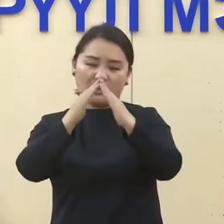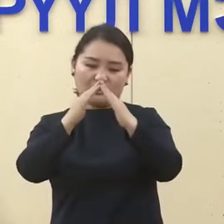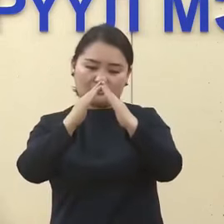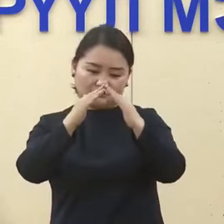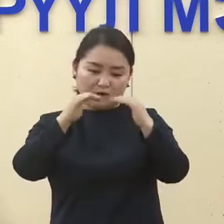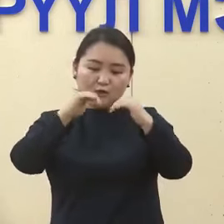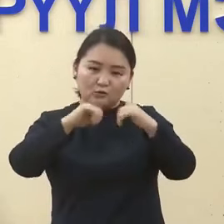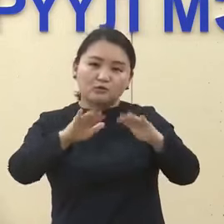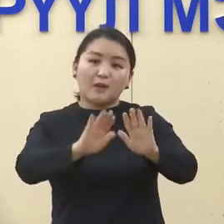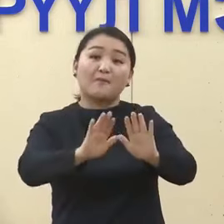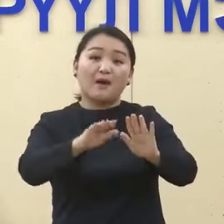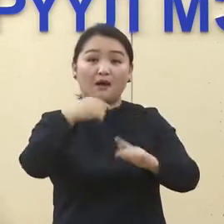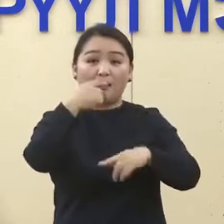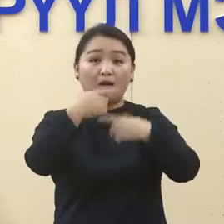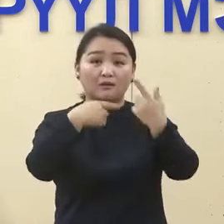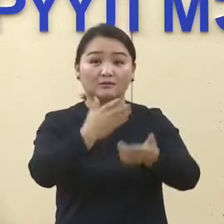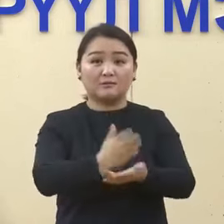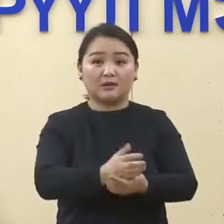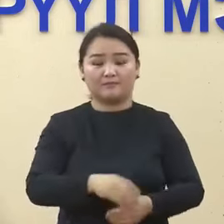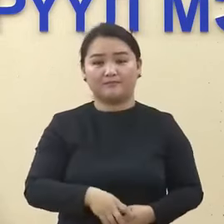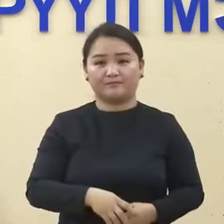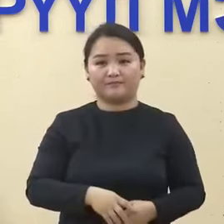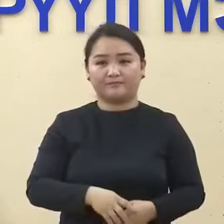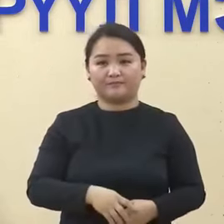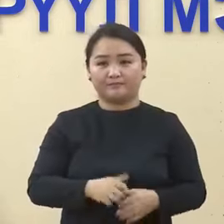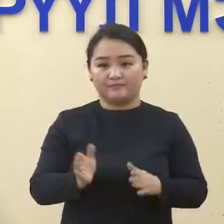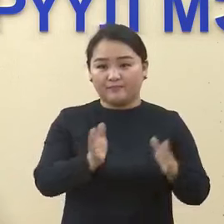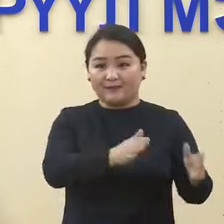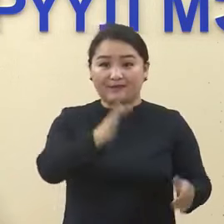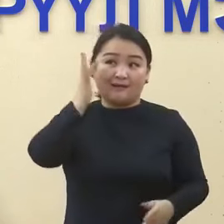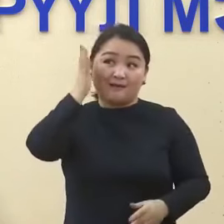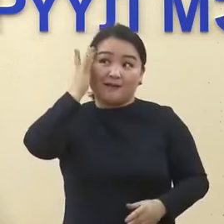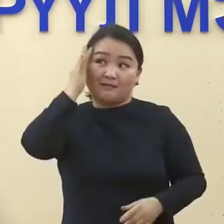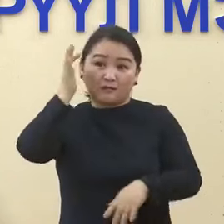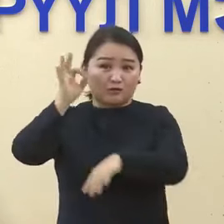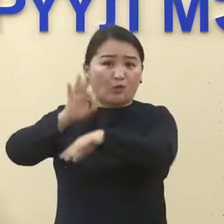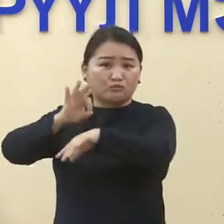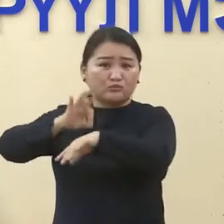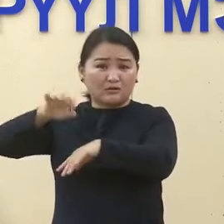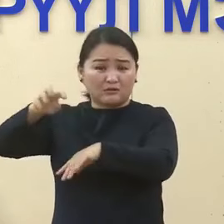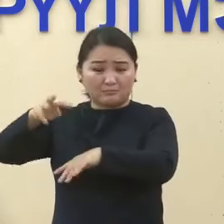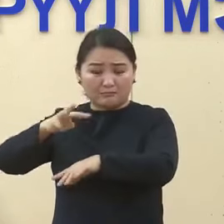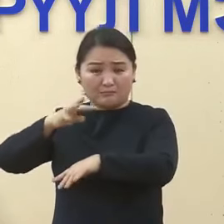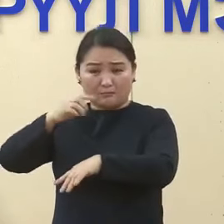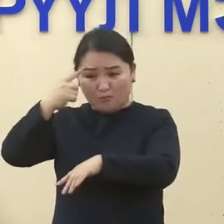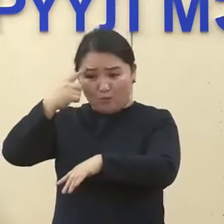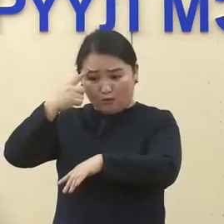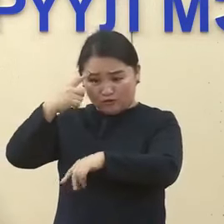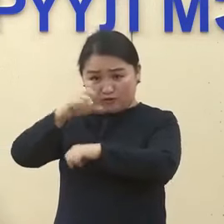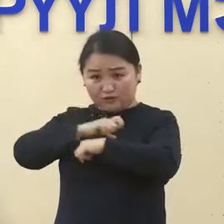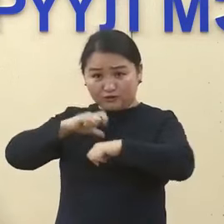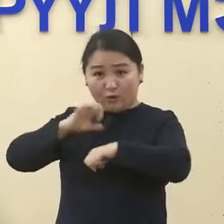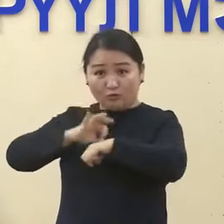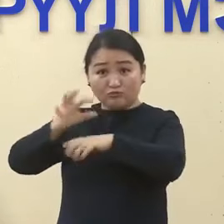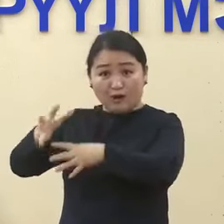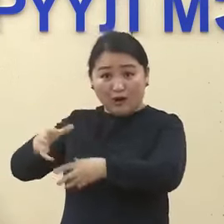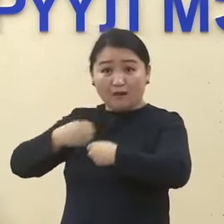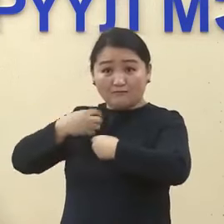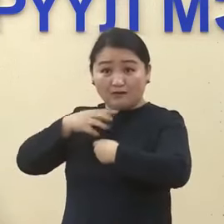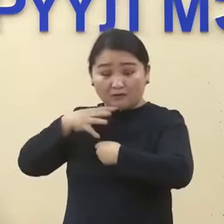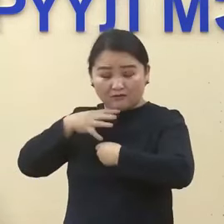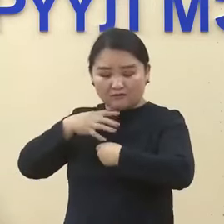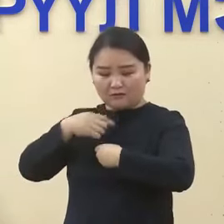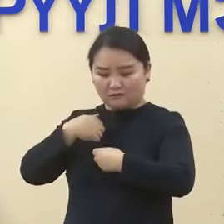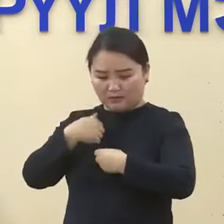За тэр гадаадад өвчл гарсан гэсэн мэдээлэл албан ёсоор одоо манай эрүүл мэндийн яам болон манай халдвар төвчин судлалын үндэсний төвд албан ёсны